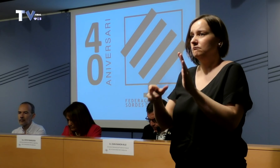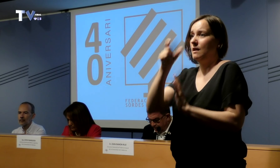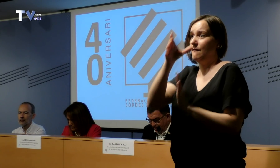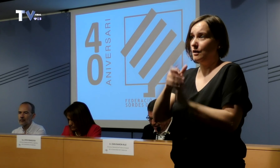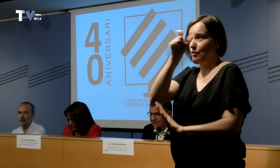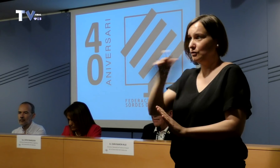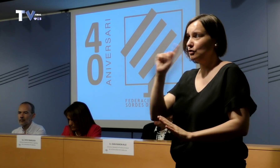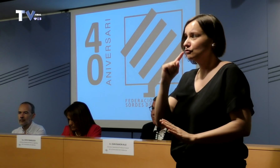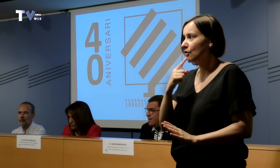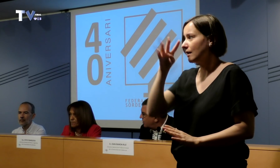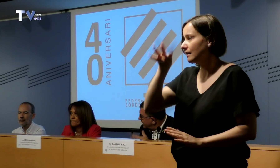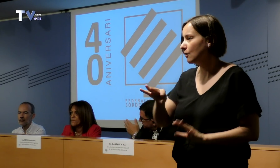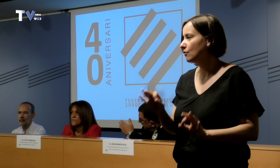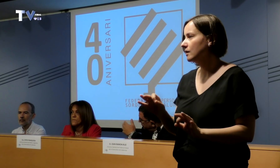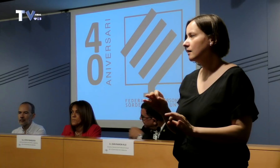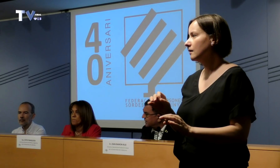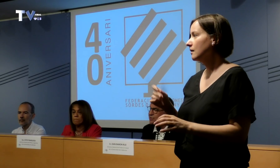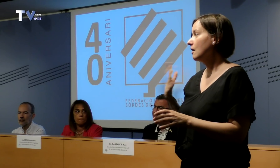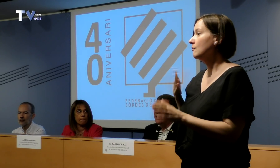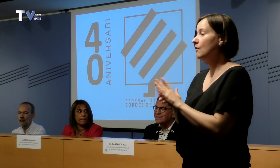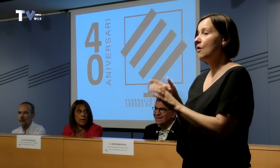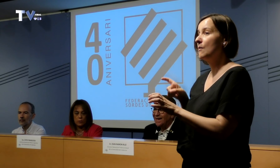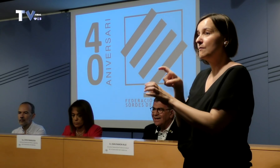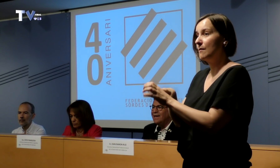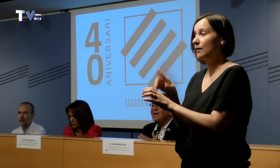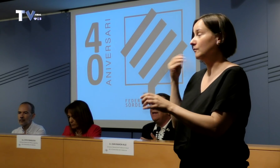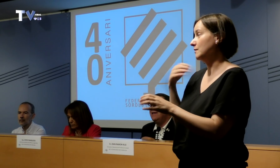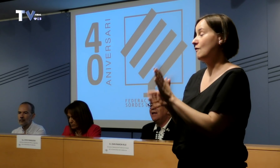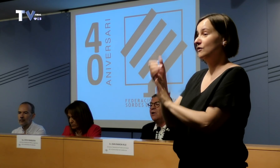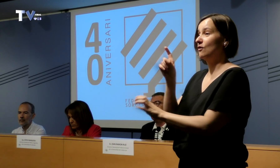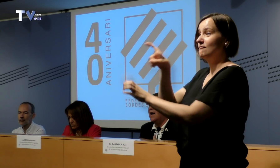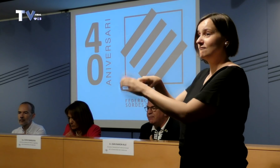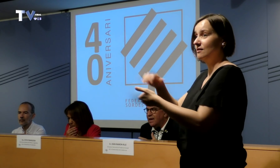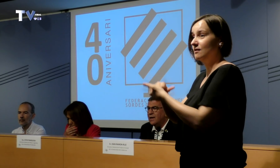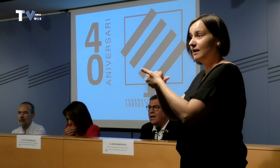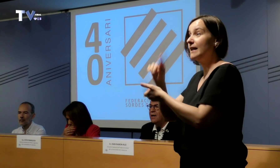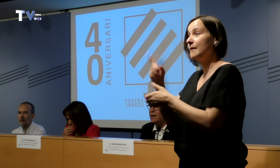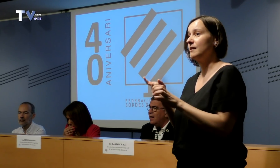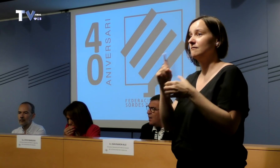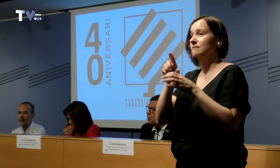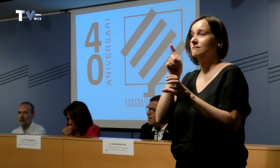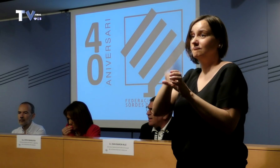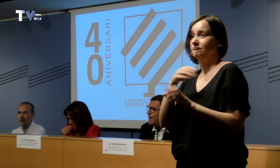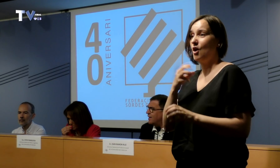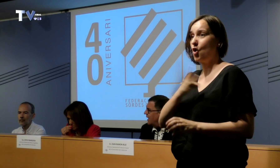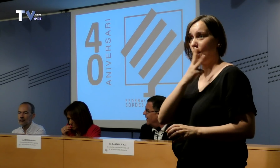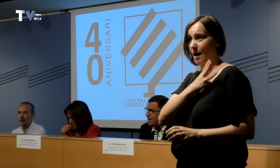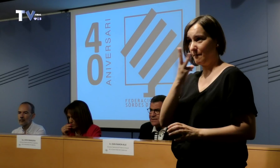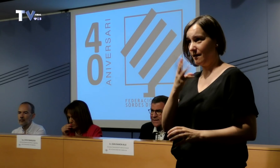Catalunya, membre, com és, de la Confederació Estatal i del COCARM, el Comitè Català de Representants